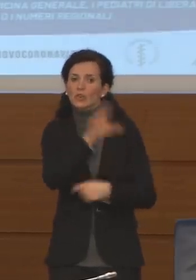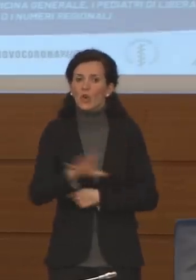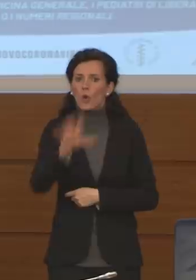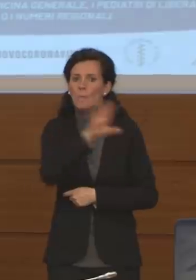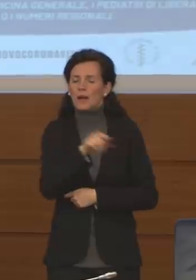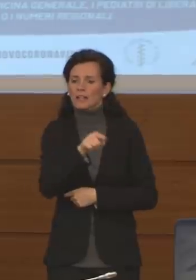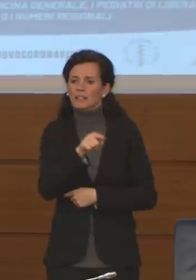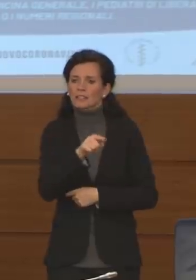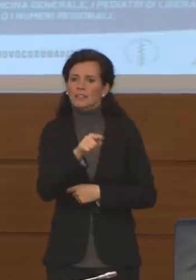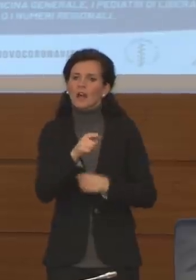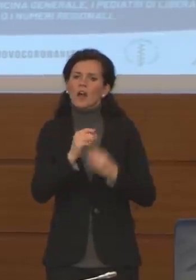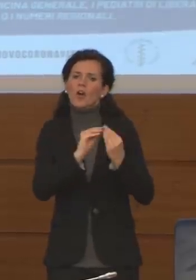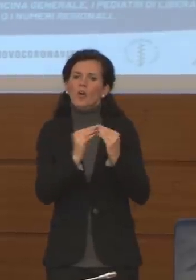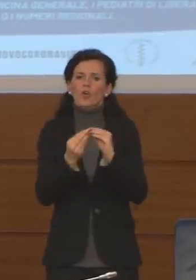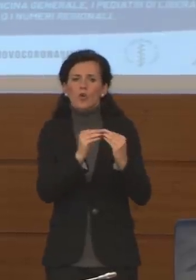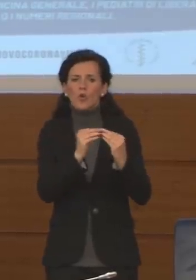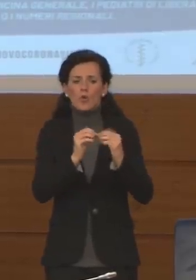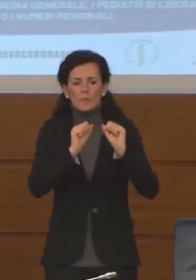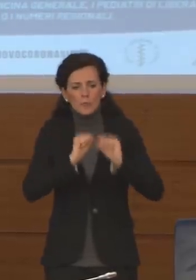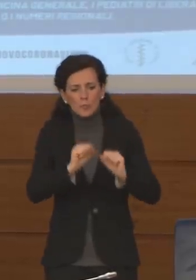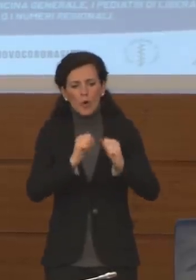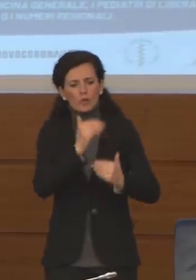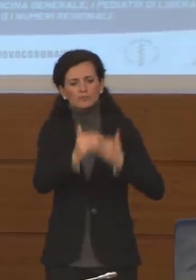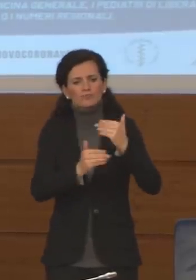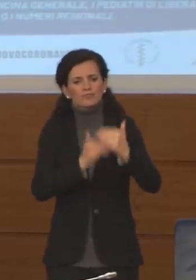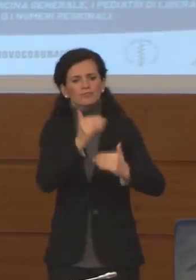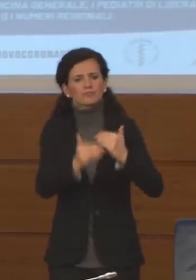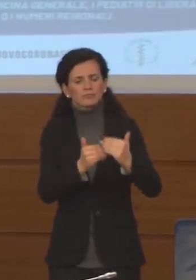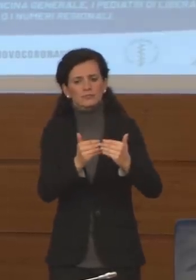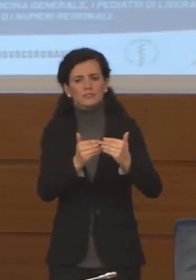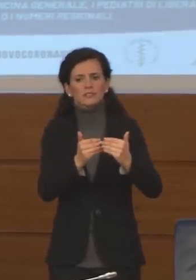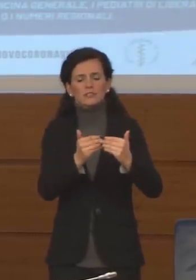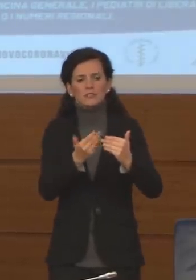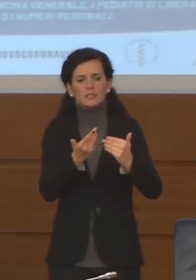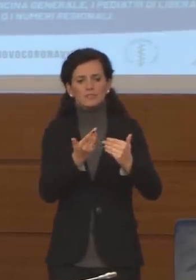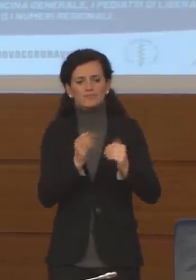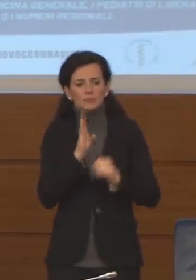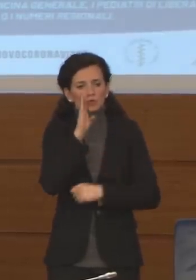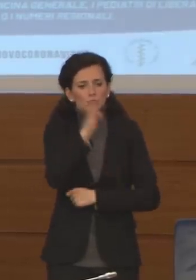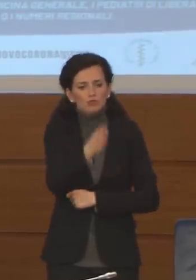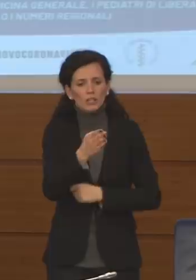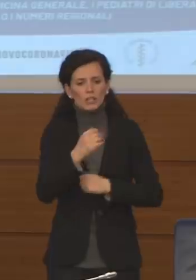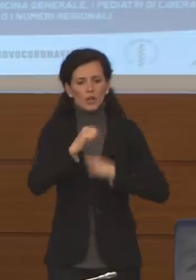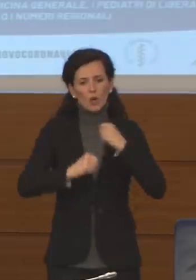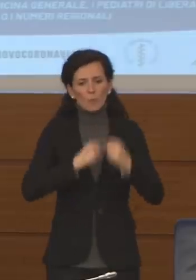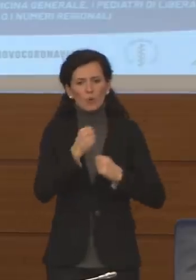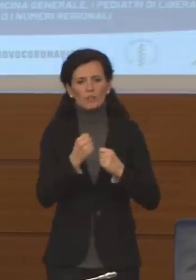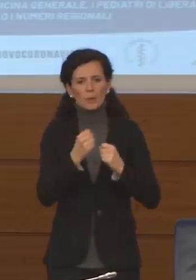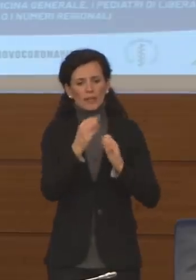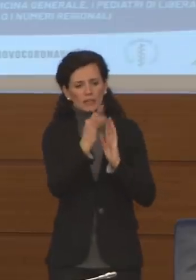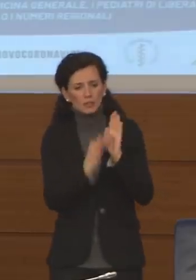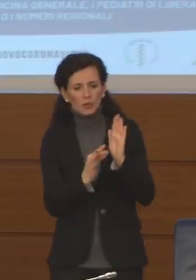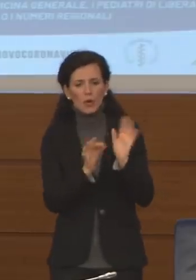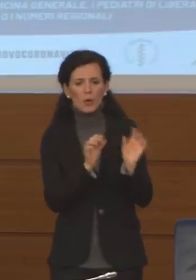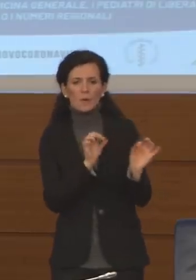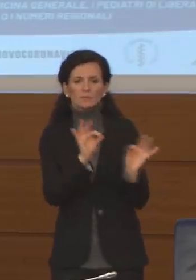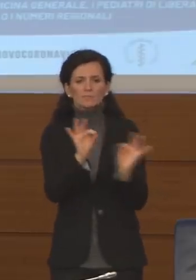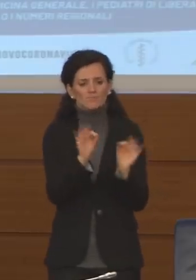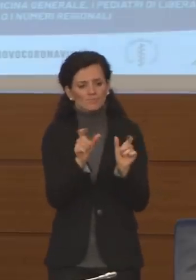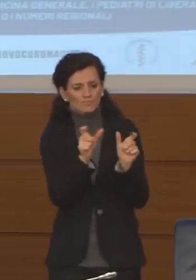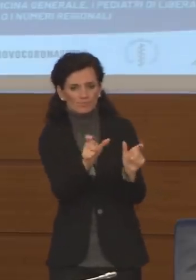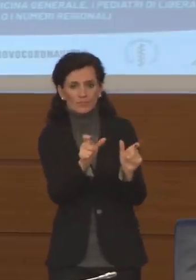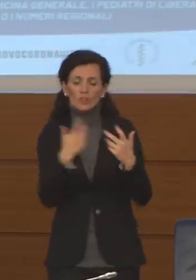eventualmente suggerire dei comportamenti delle misure da adottare è in fase di discussione di